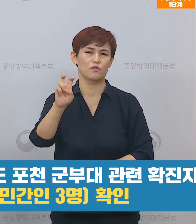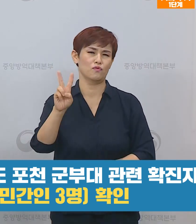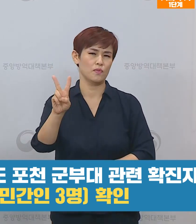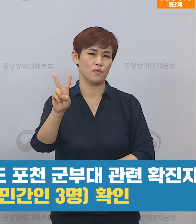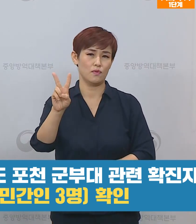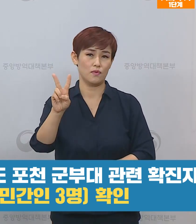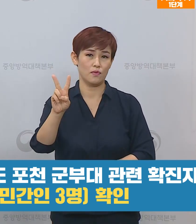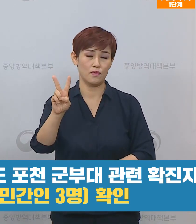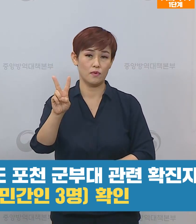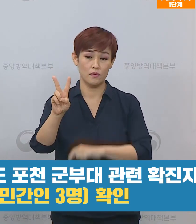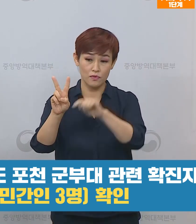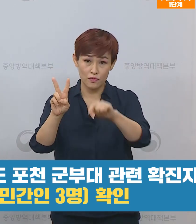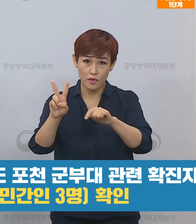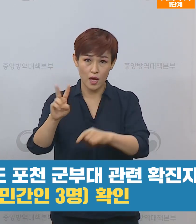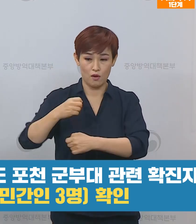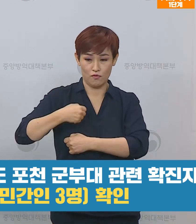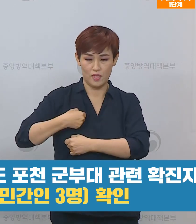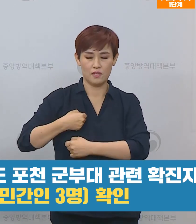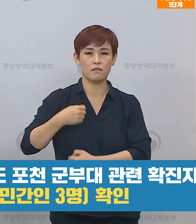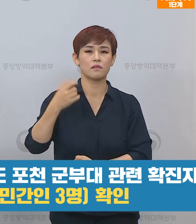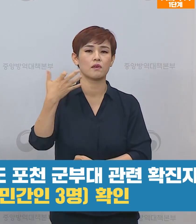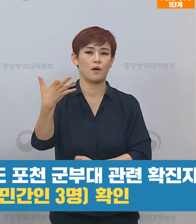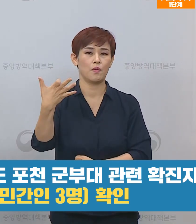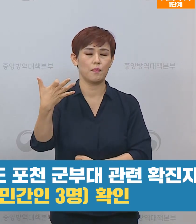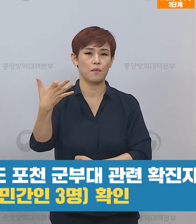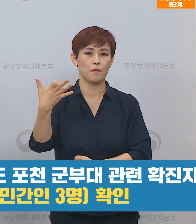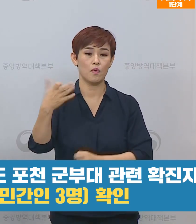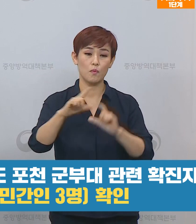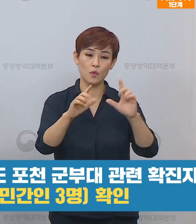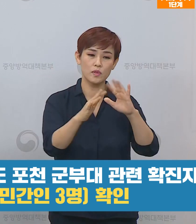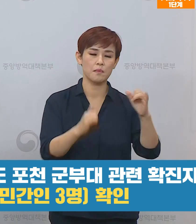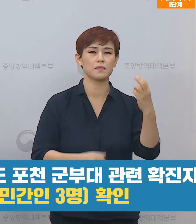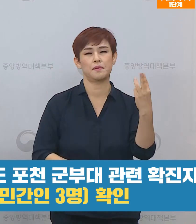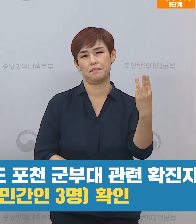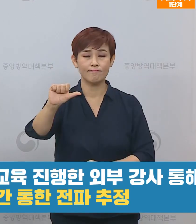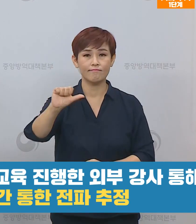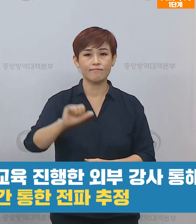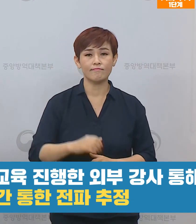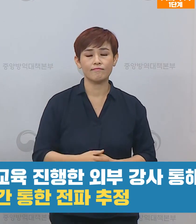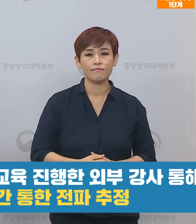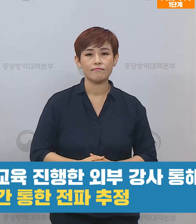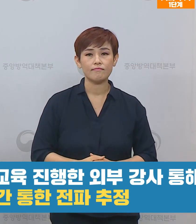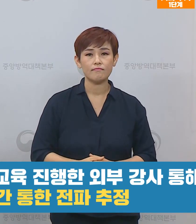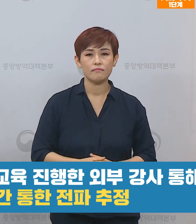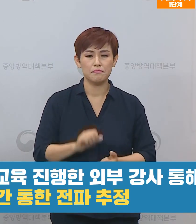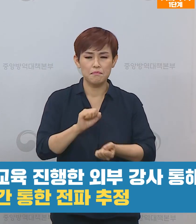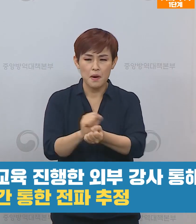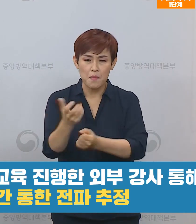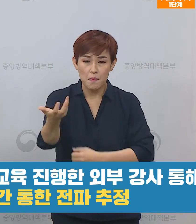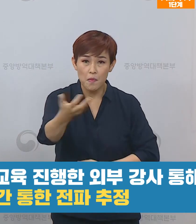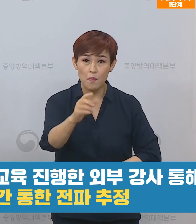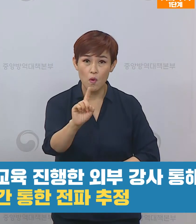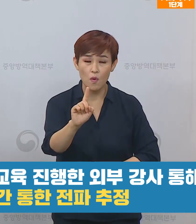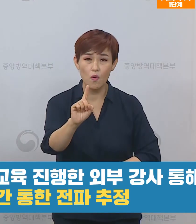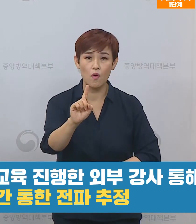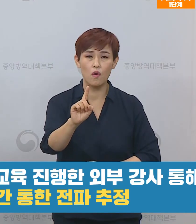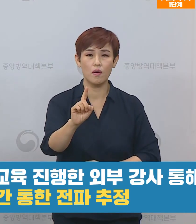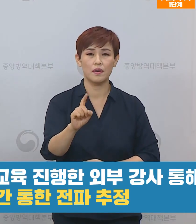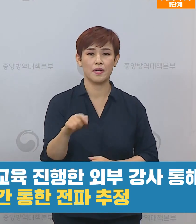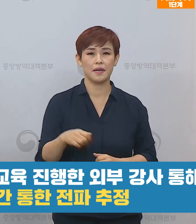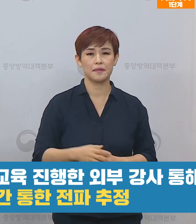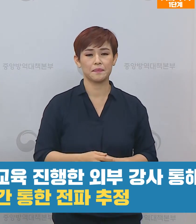확인되었습니다. 이 중에는 군인이 19명, 민간인이 3명입니다. 감염 경로는 전역